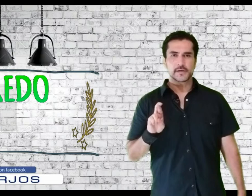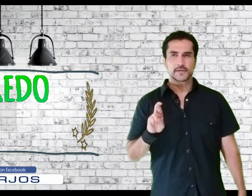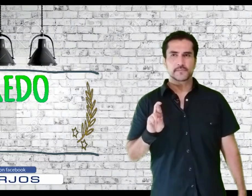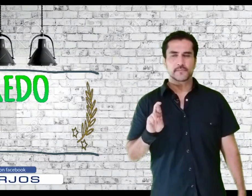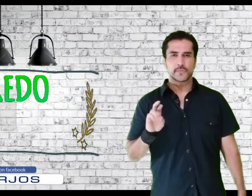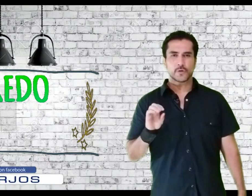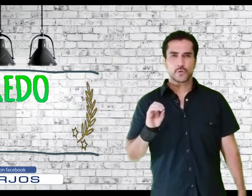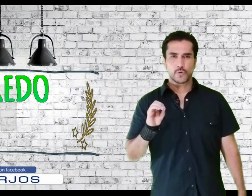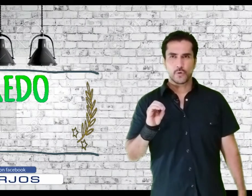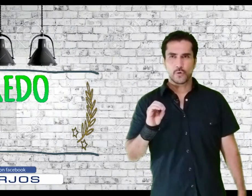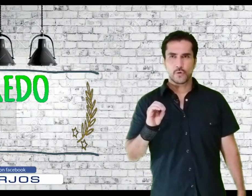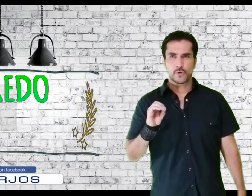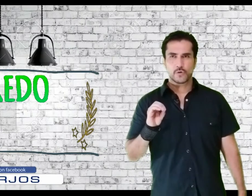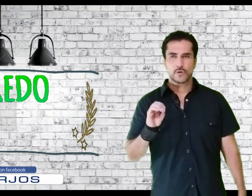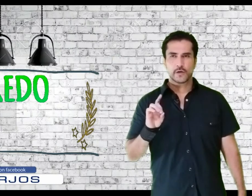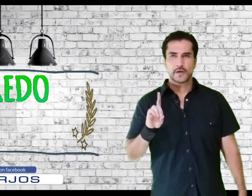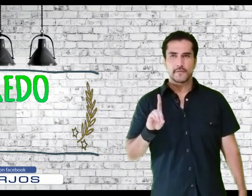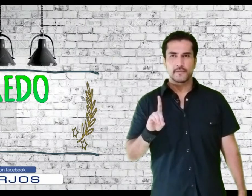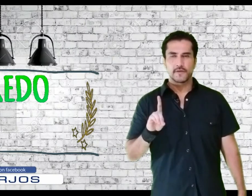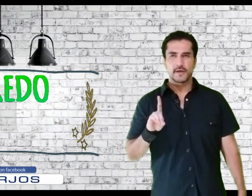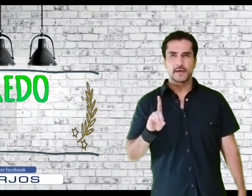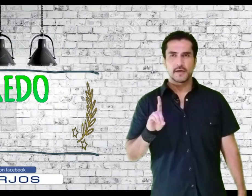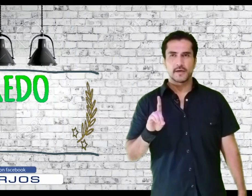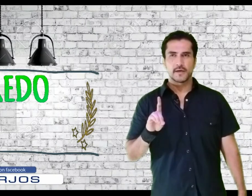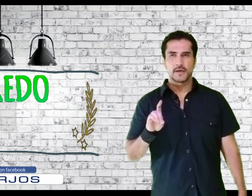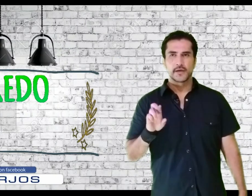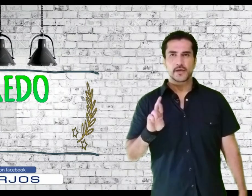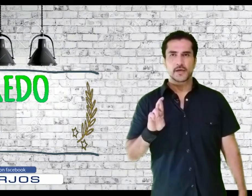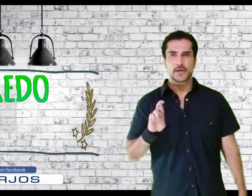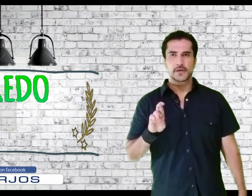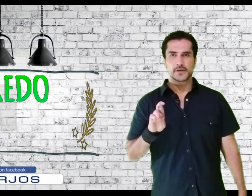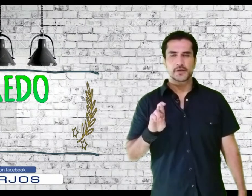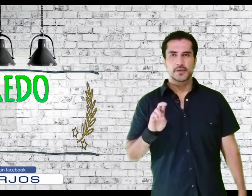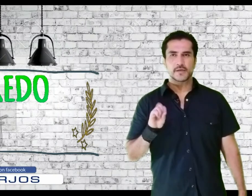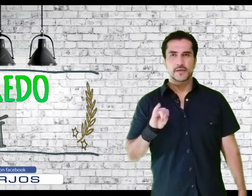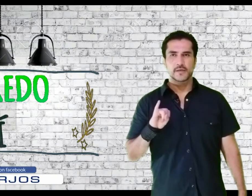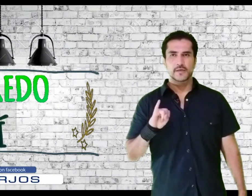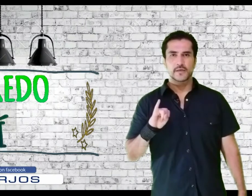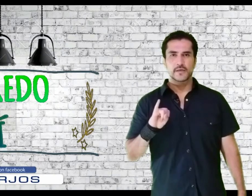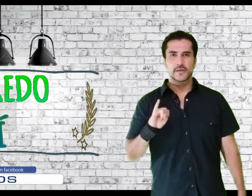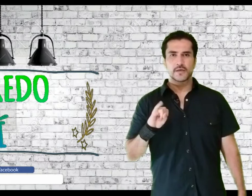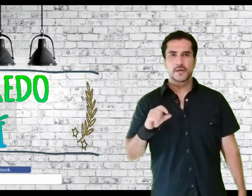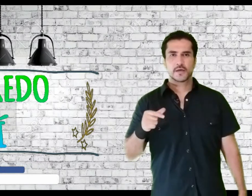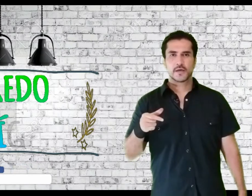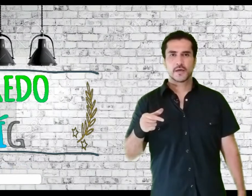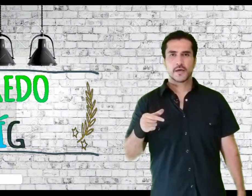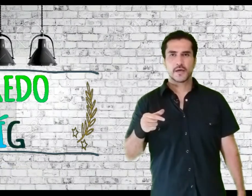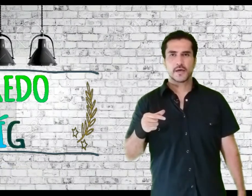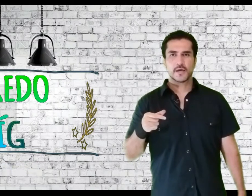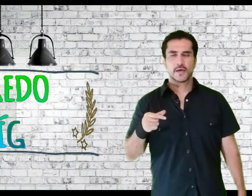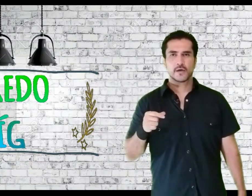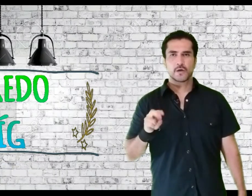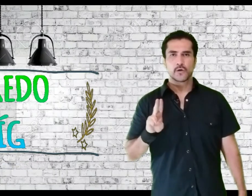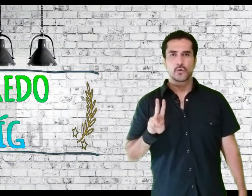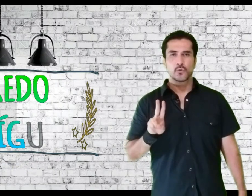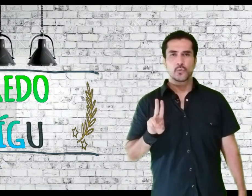R, O, D, R, I, G,